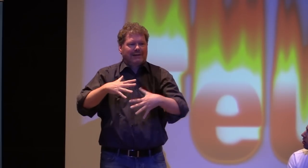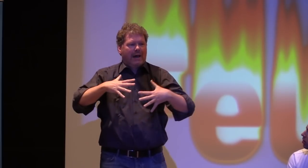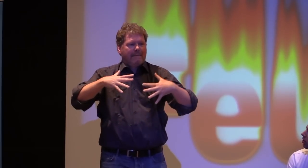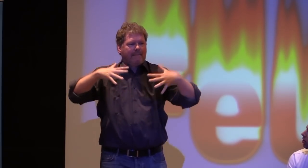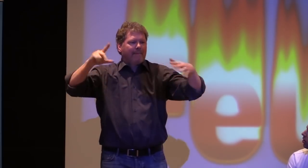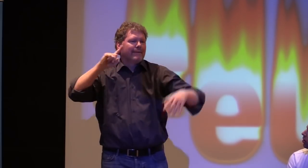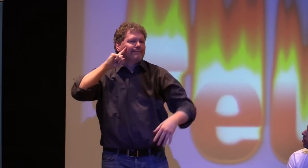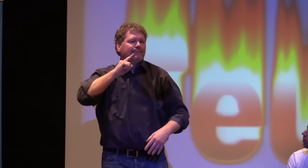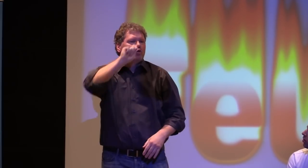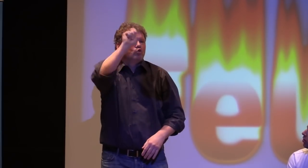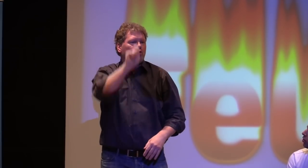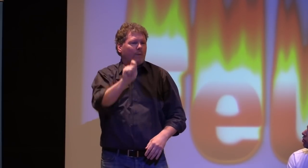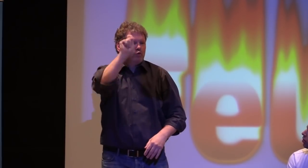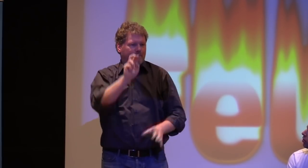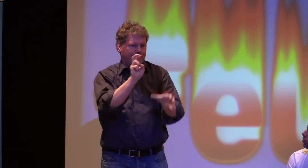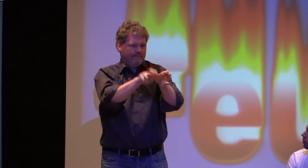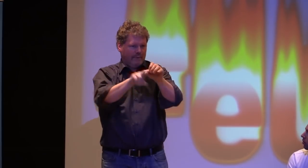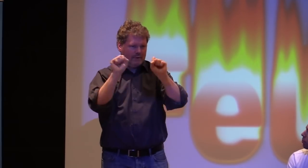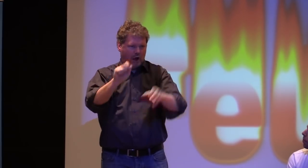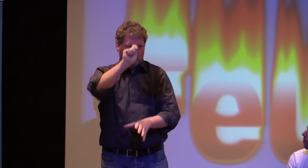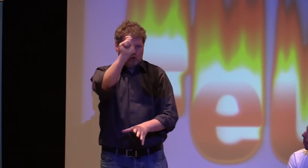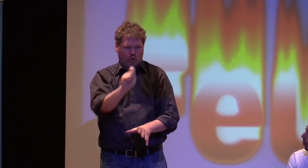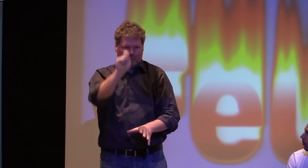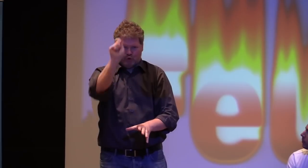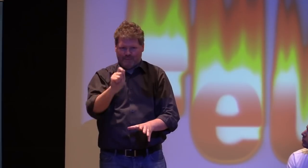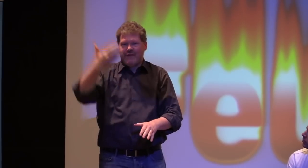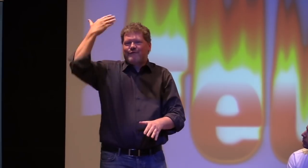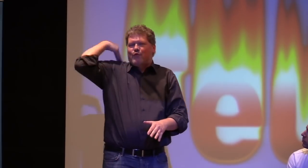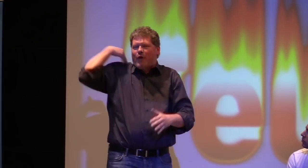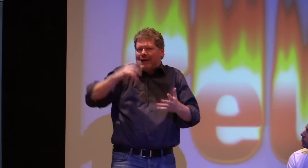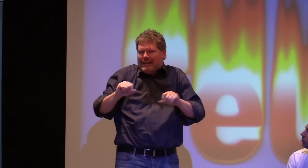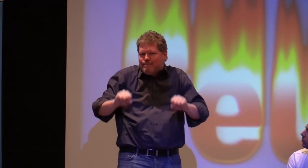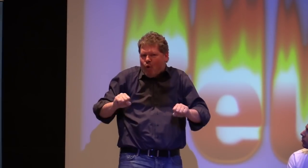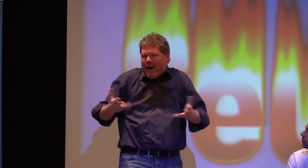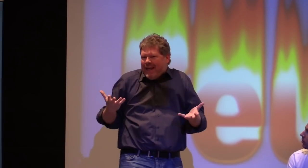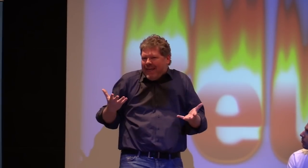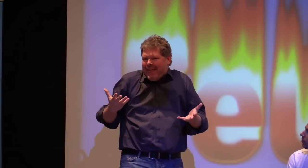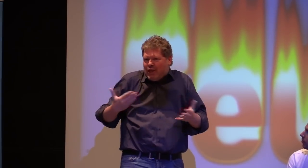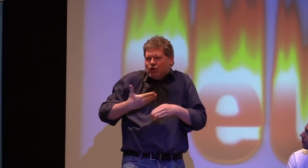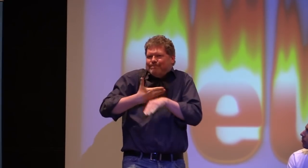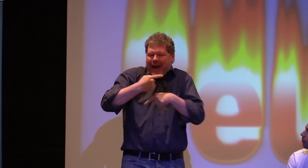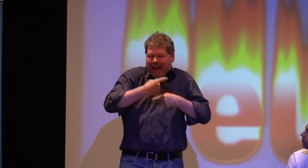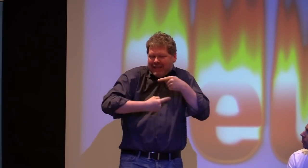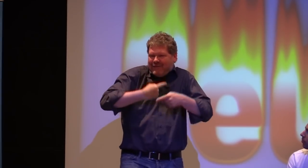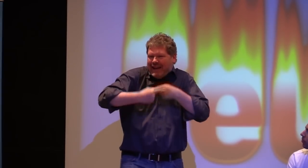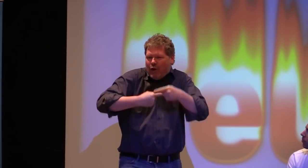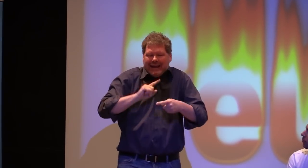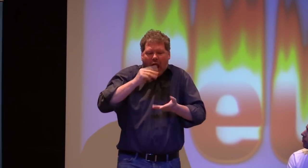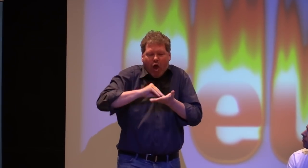Und weiterhin ist es ja auch so, dass viele gehörlose junge Menschen jetzt auch studieren. Das